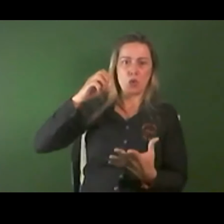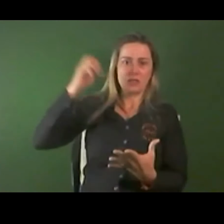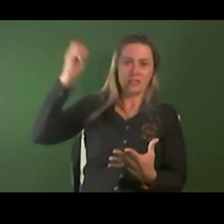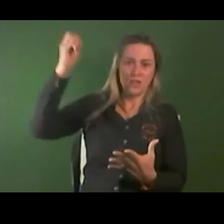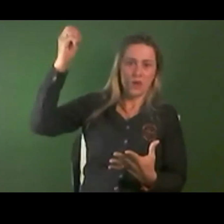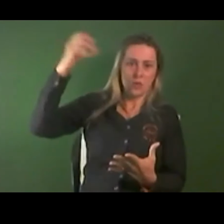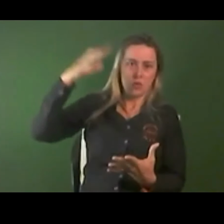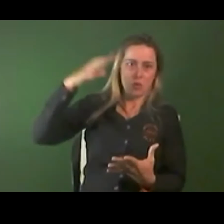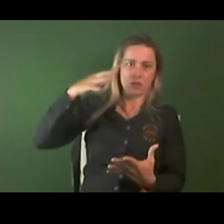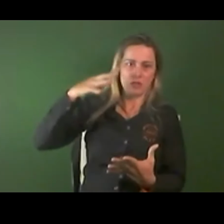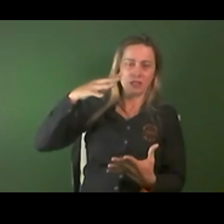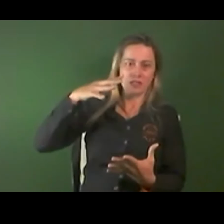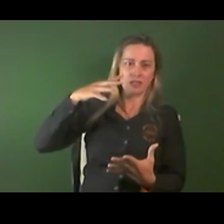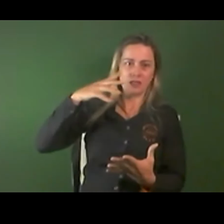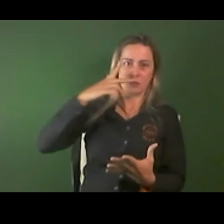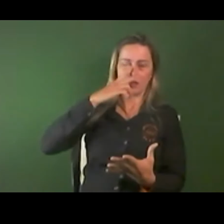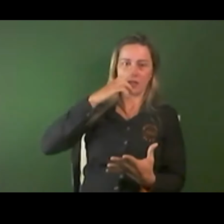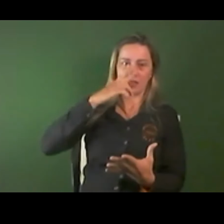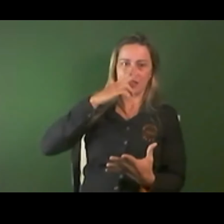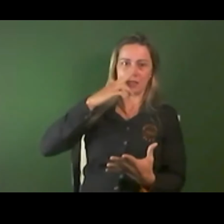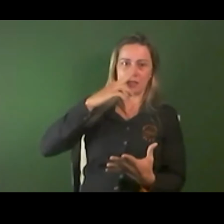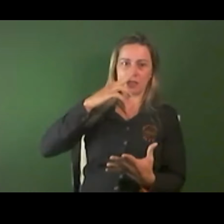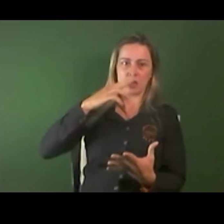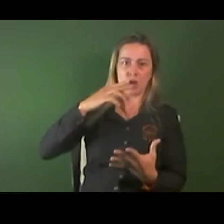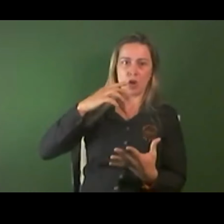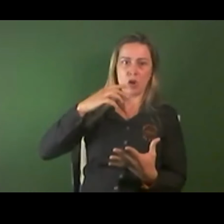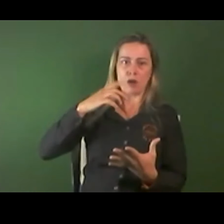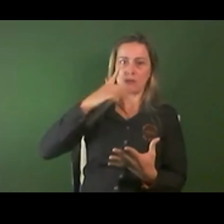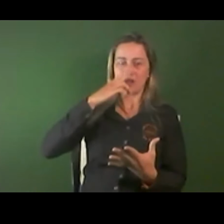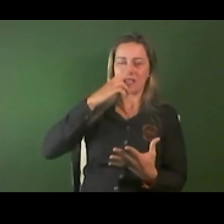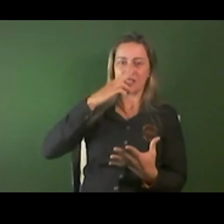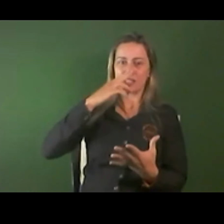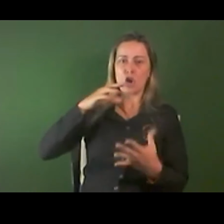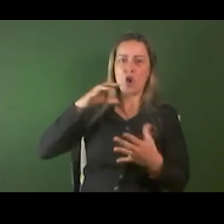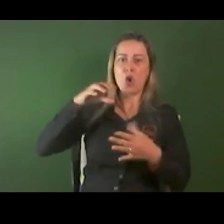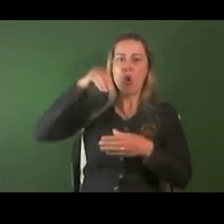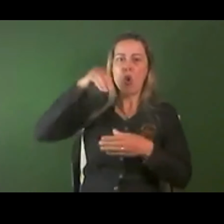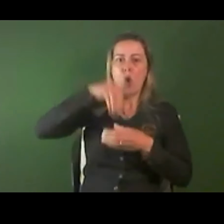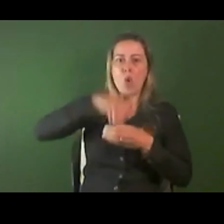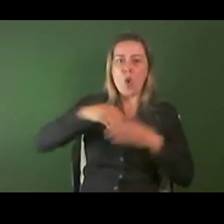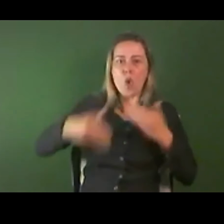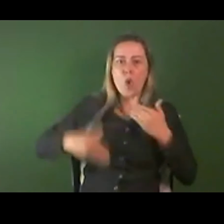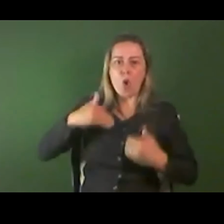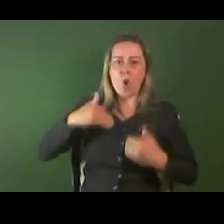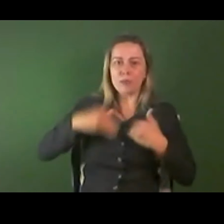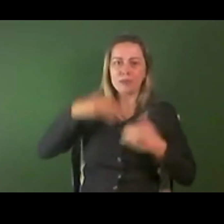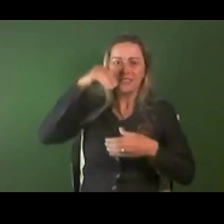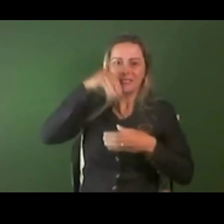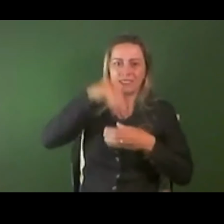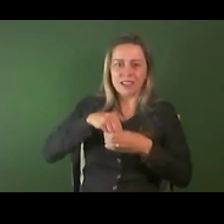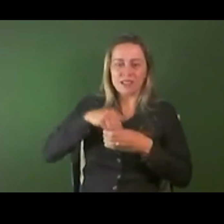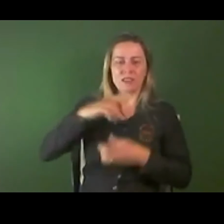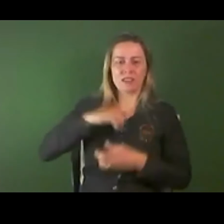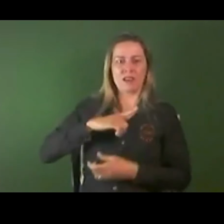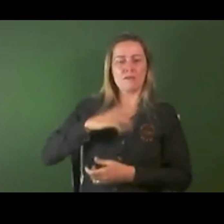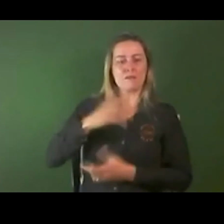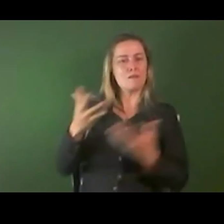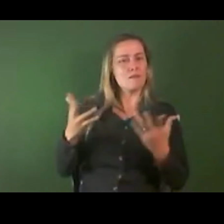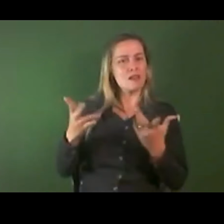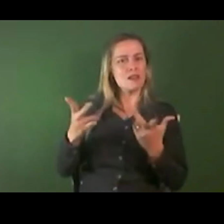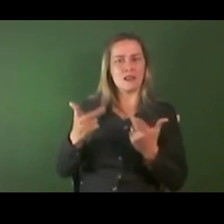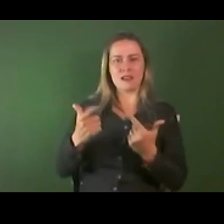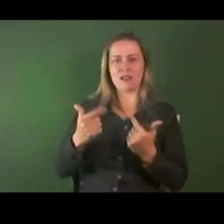dá uma sensação de um corpo etéreo existindo nessas roupas. Eu acho isso